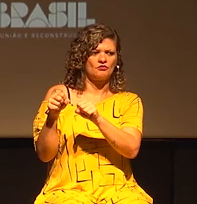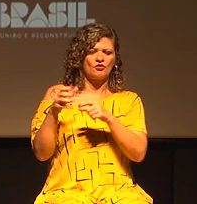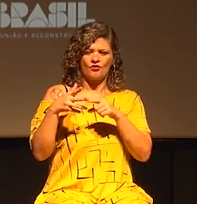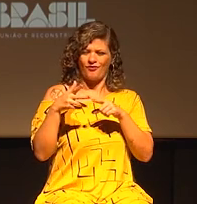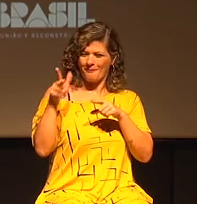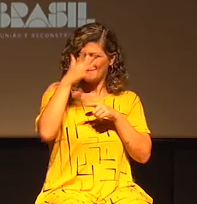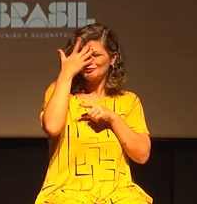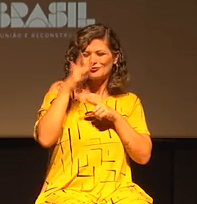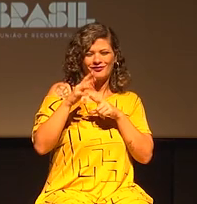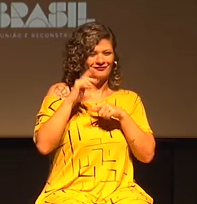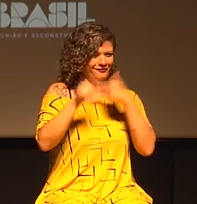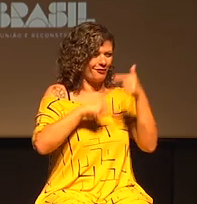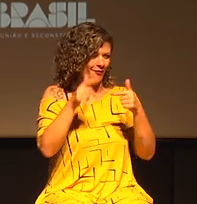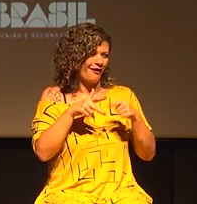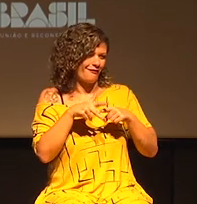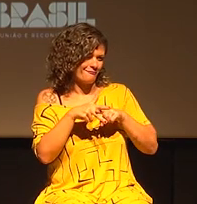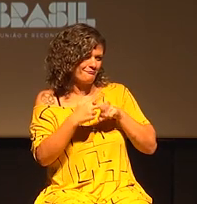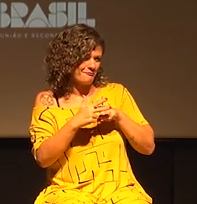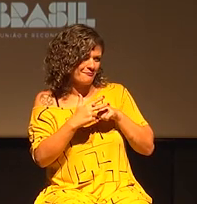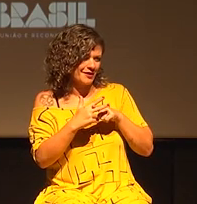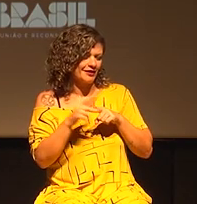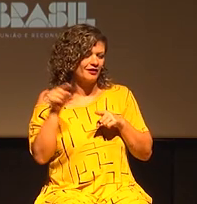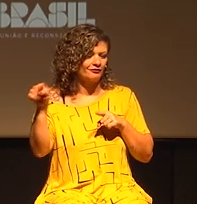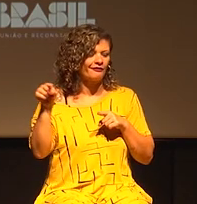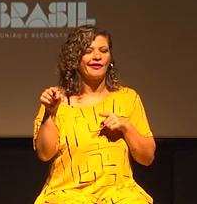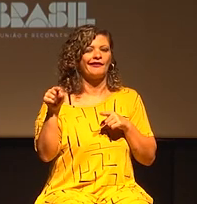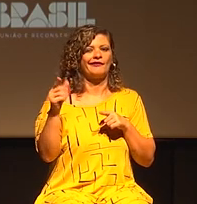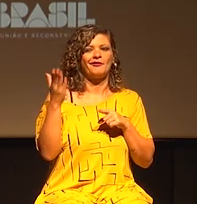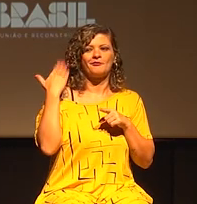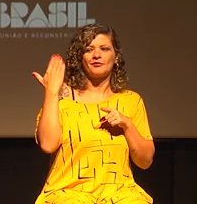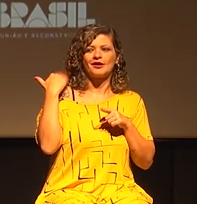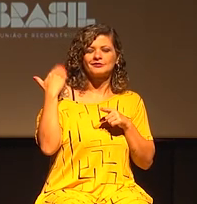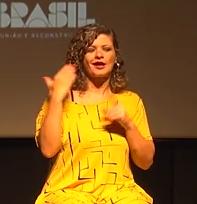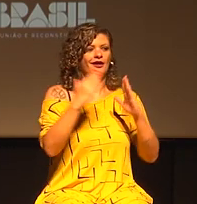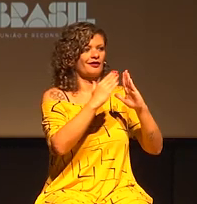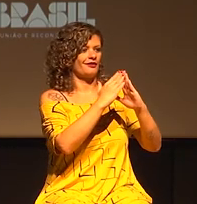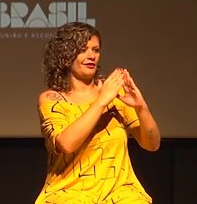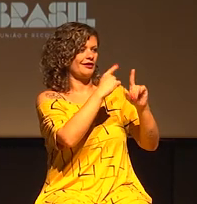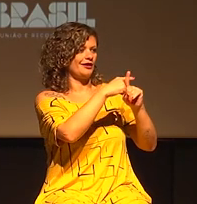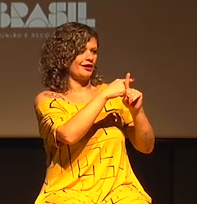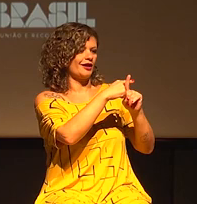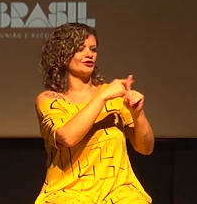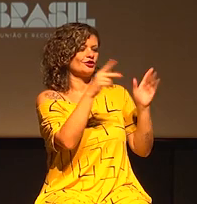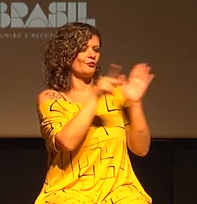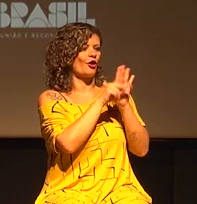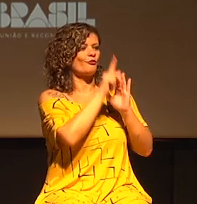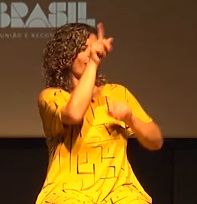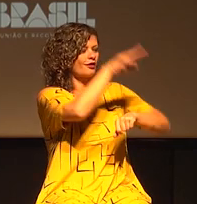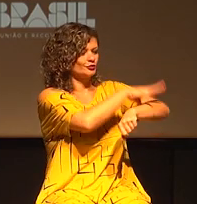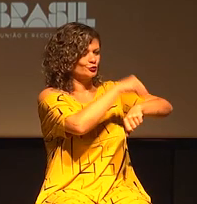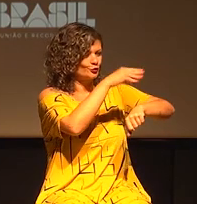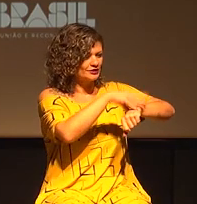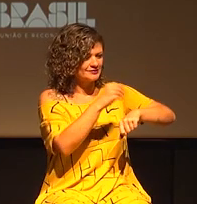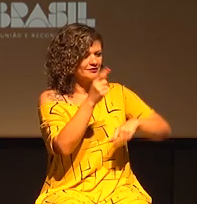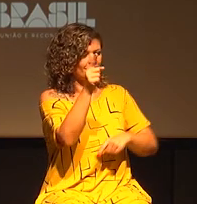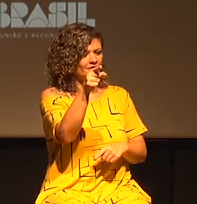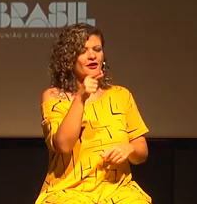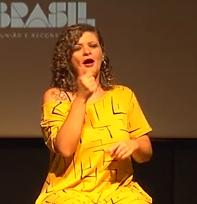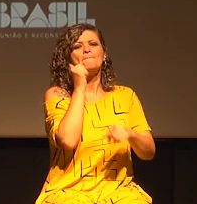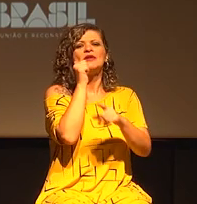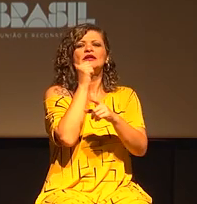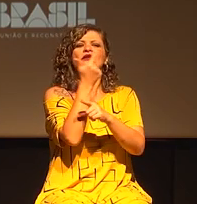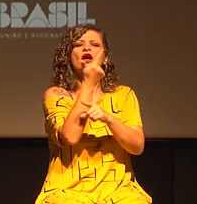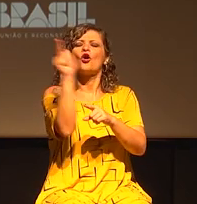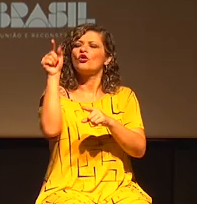mecânico ele era de uma organização lá que da igreja que veio da Suíça a menina que que cuida da